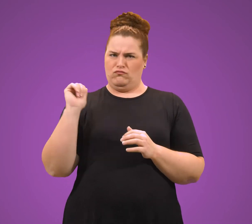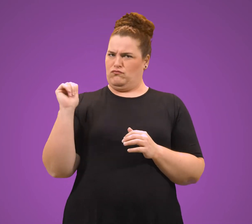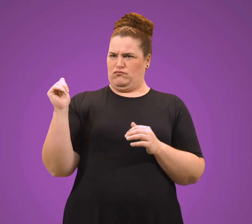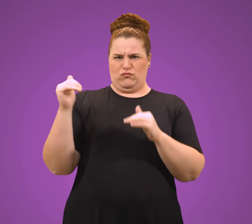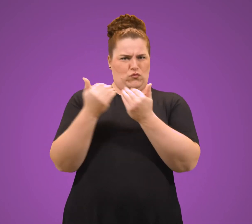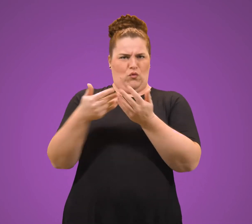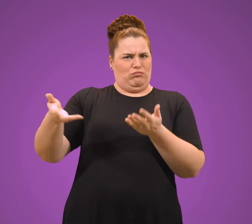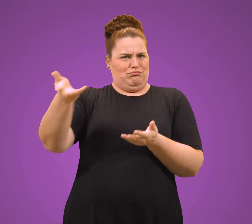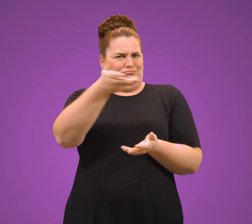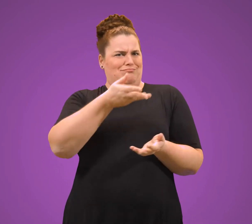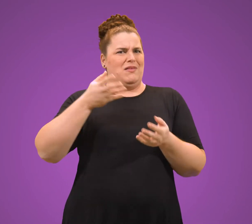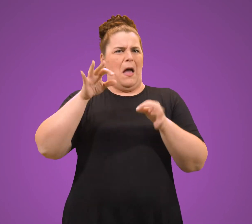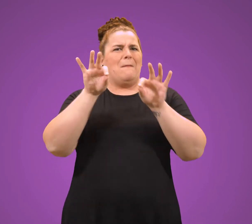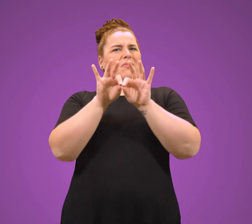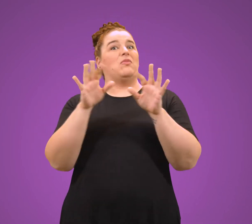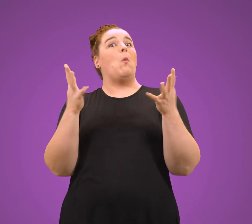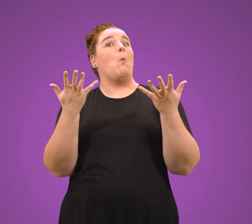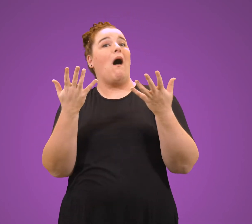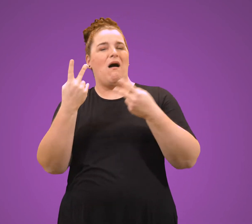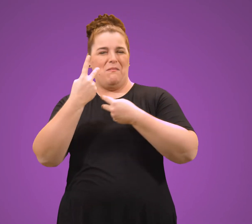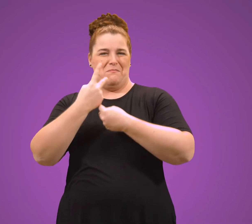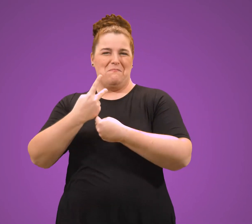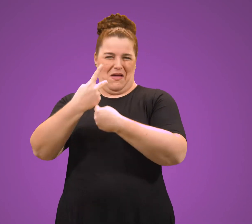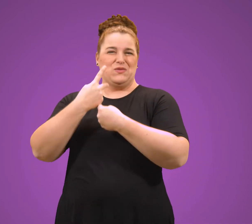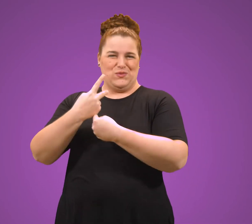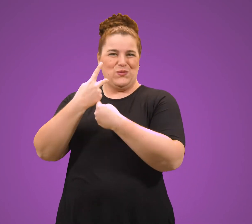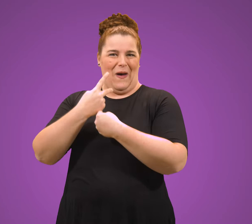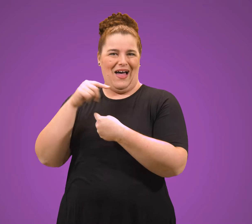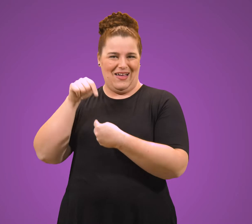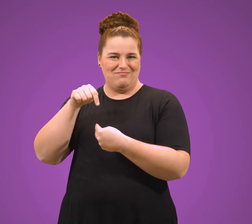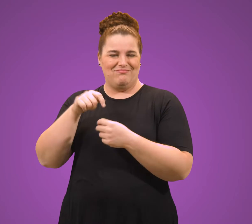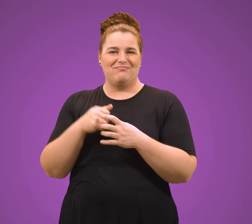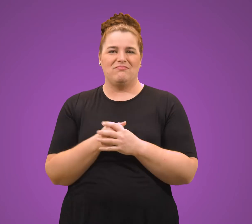Il ne s'agit pas seulement de survivre, mais bien de s'épanouir,